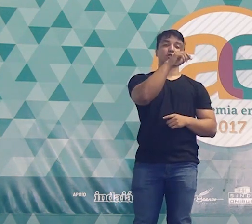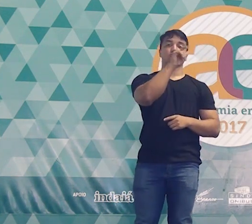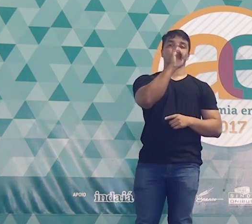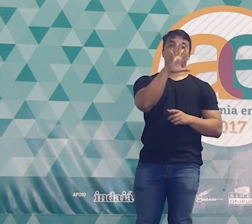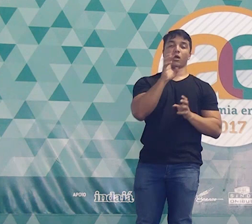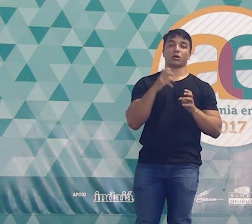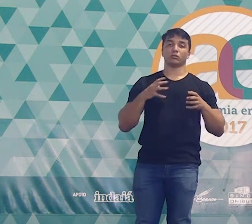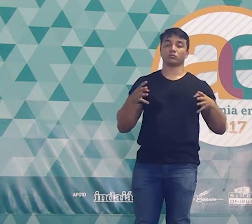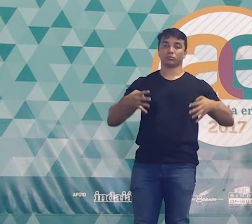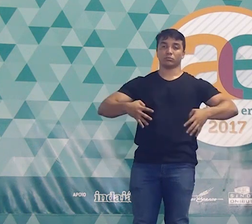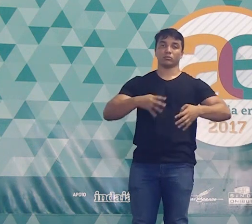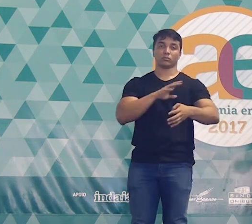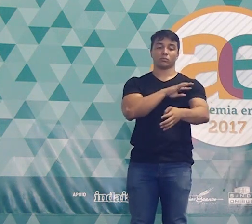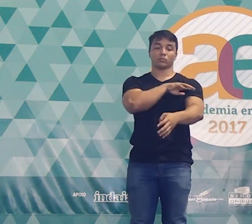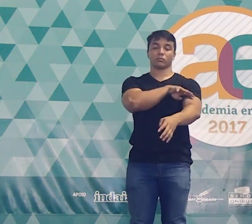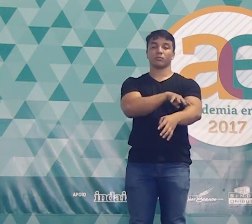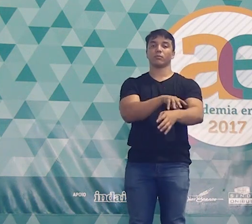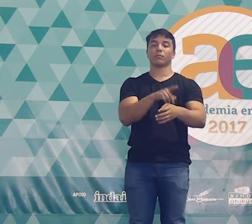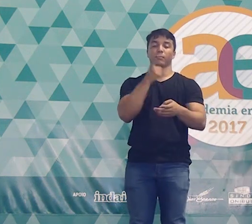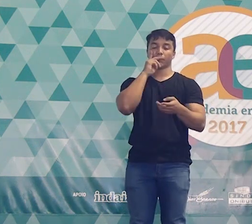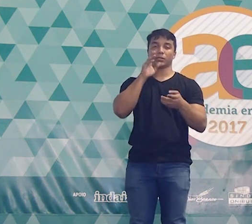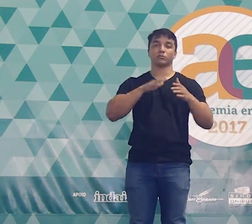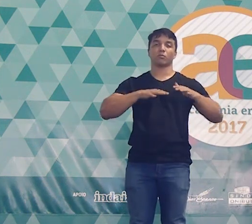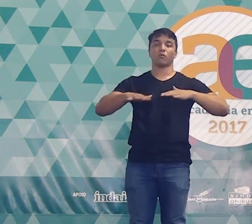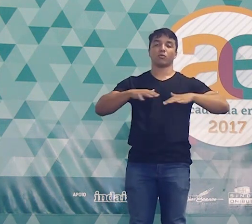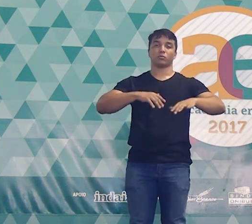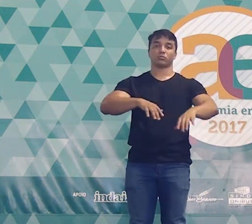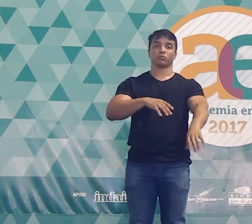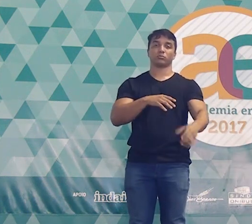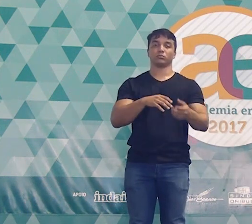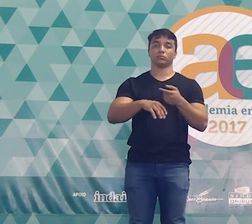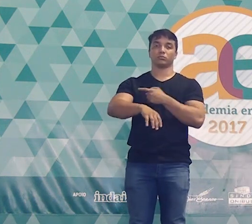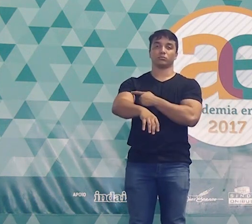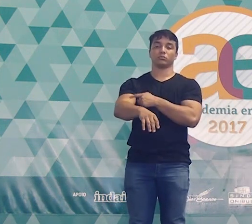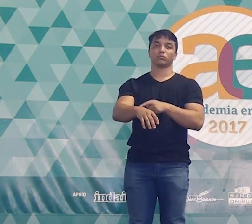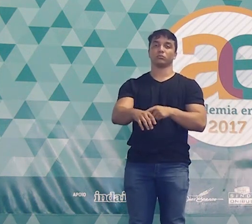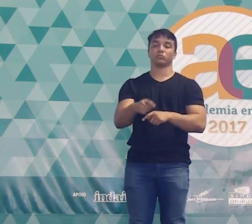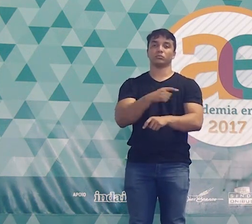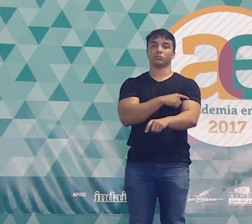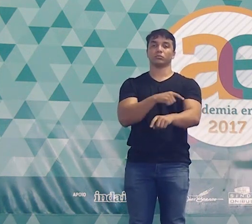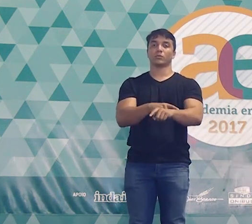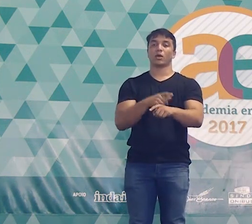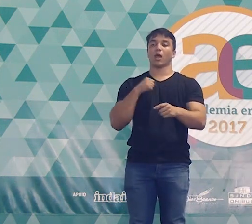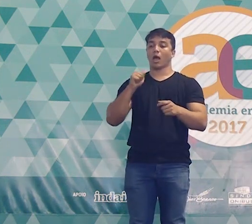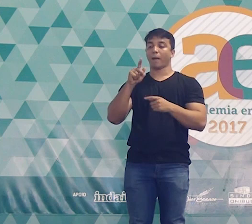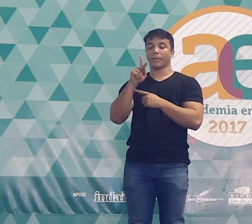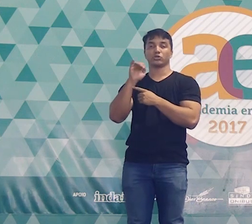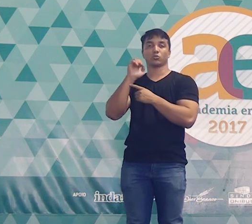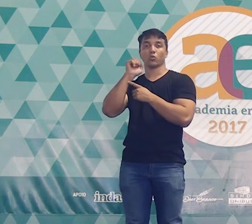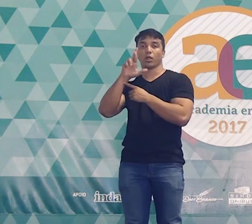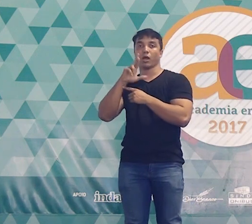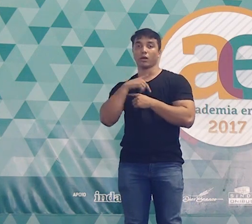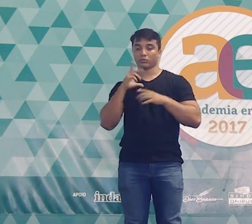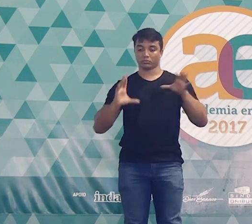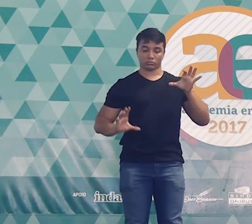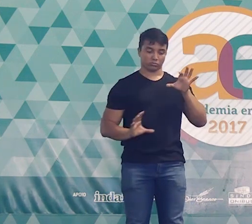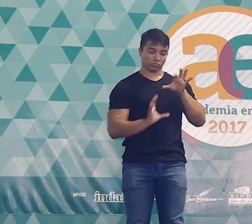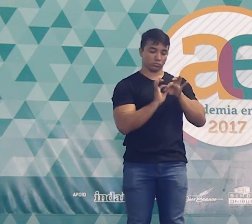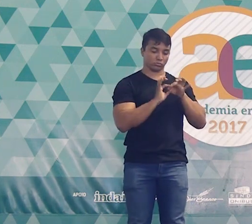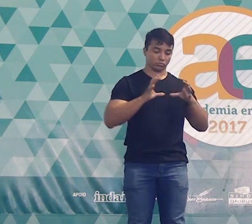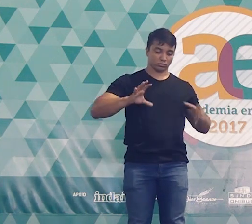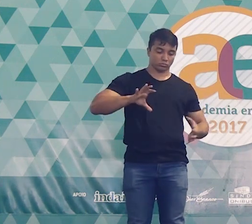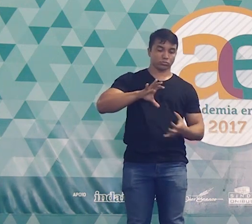apendicular, que são os braços e pernas, tá certo? Então, os apendiculares se ligam ao nosso esqueleto